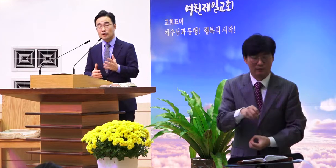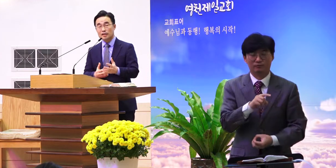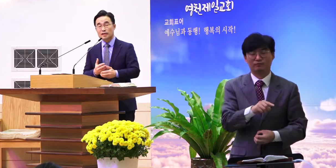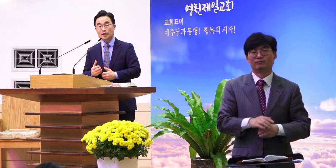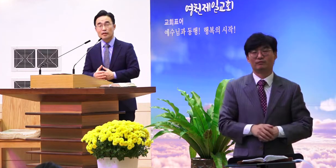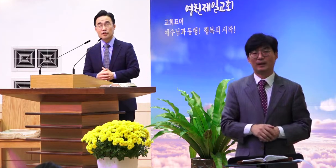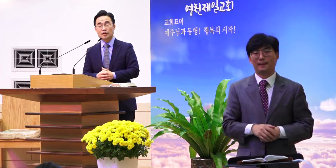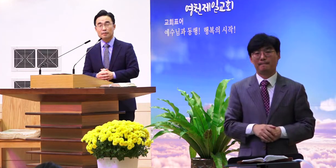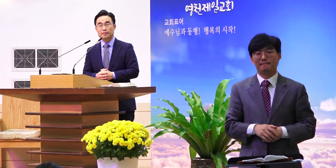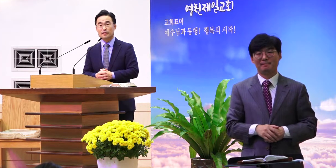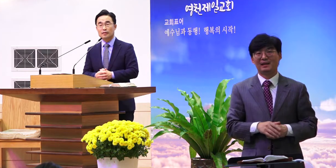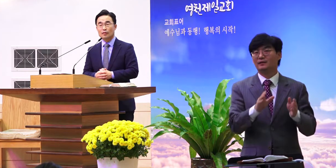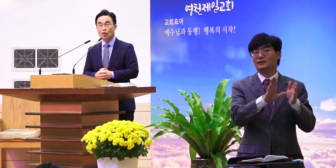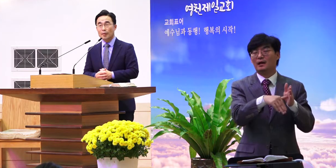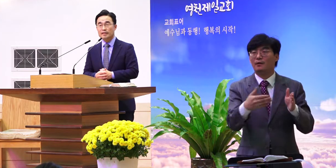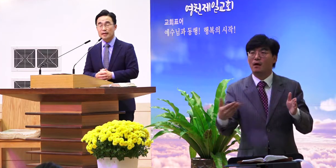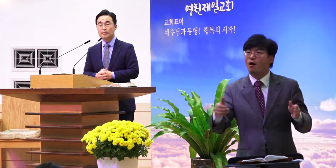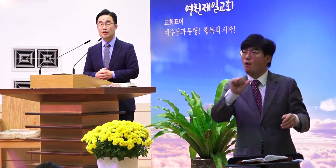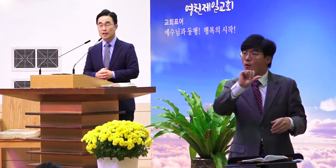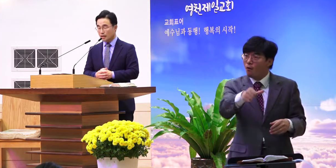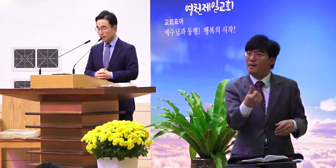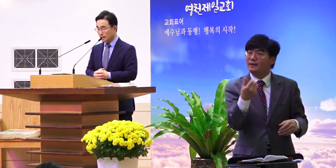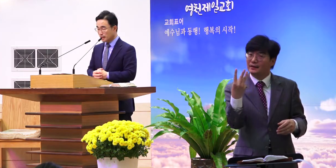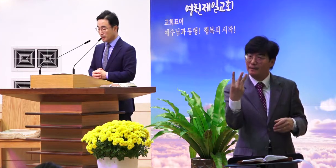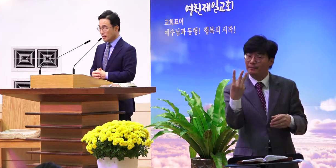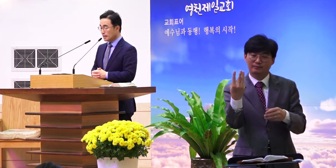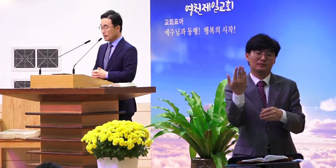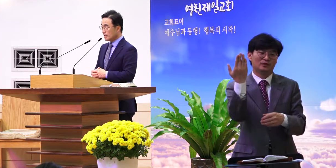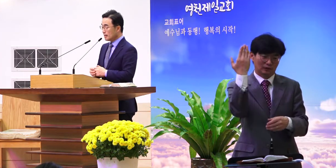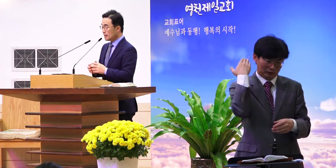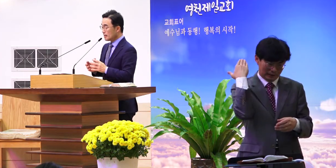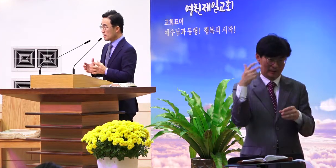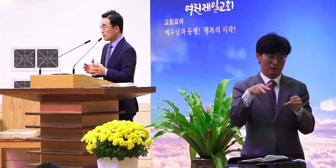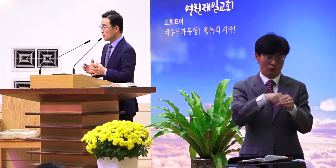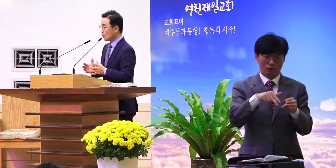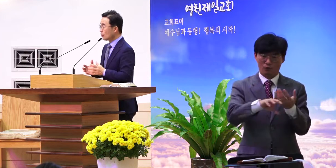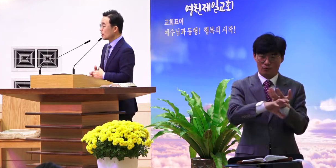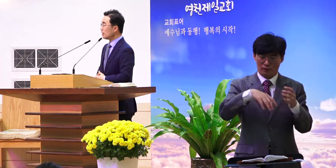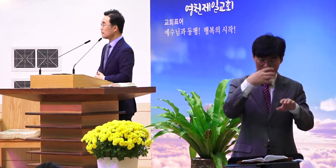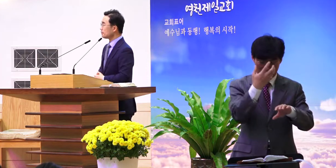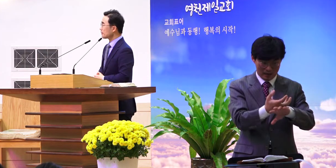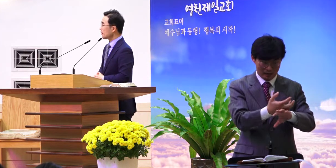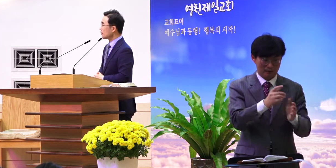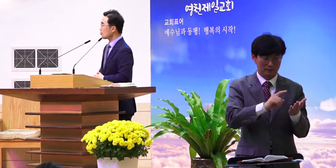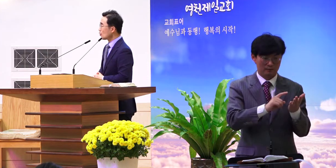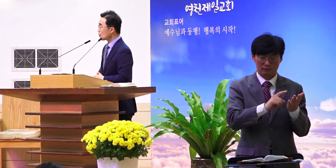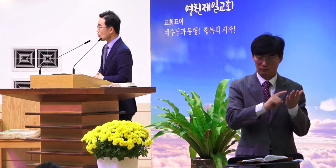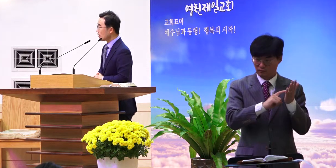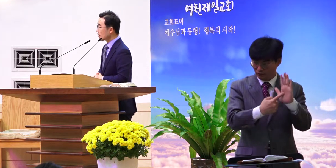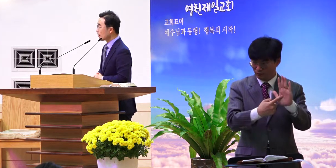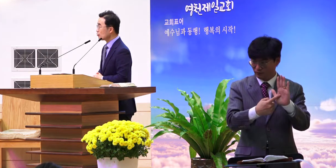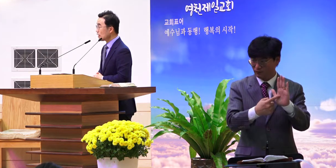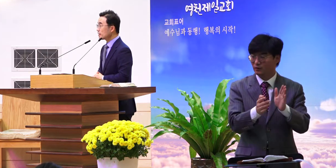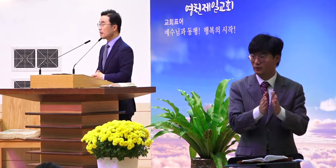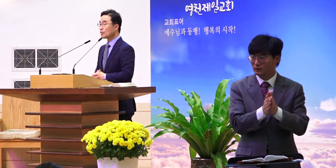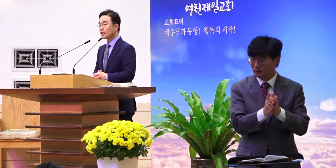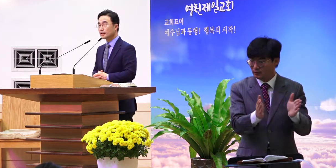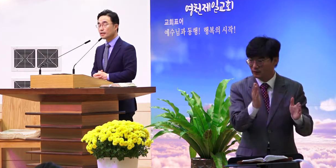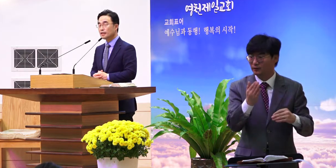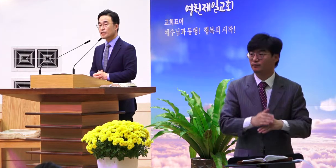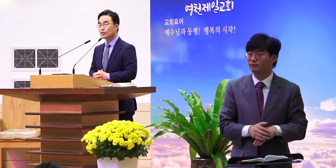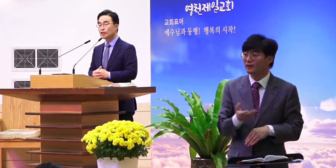그런데 엄청난 세월이 흘렀죠. 503년이나 흐른 지금 오늘 종교개혁의